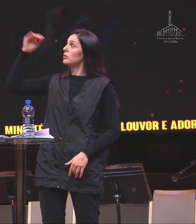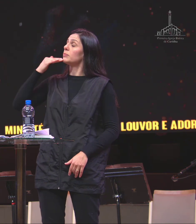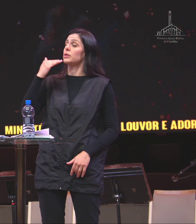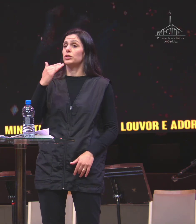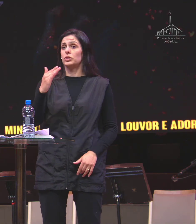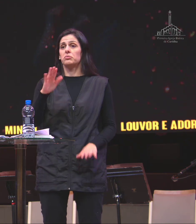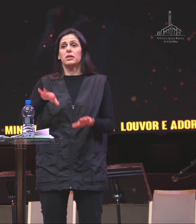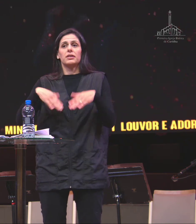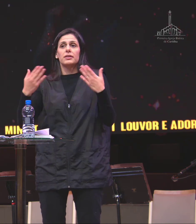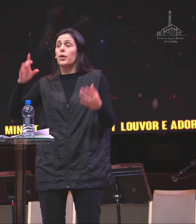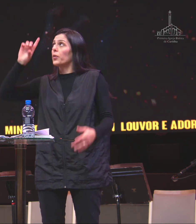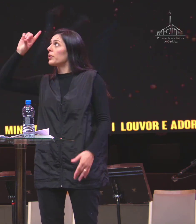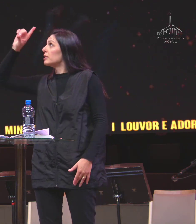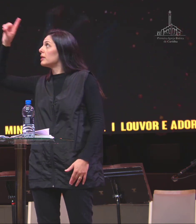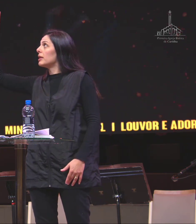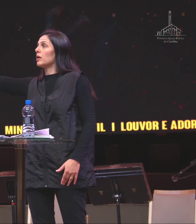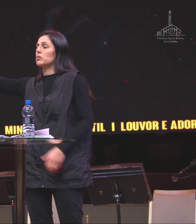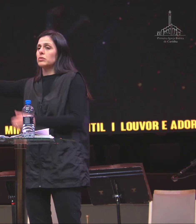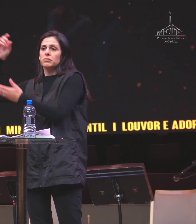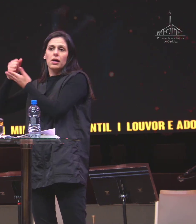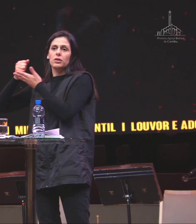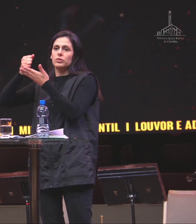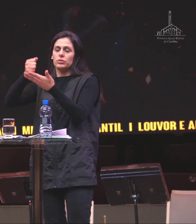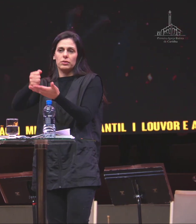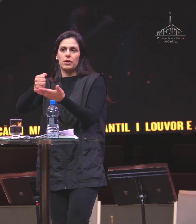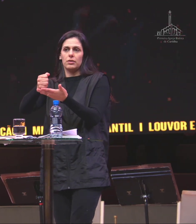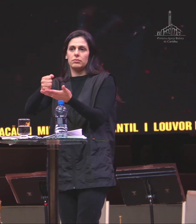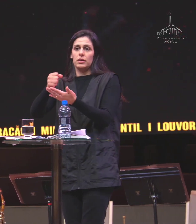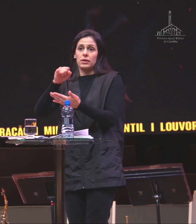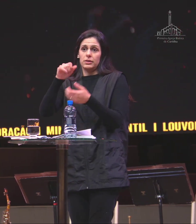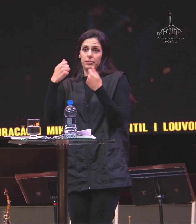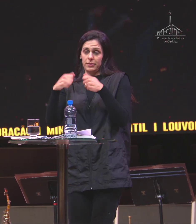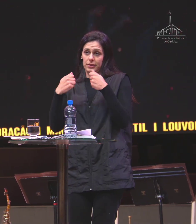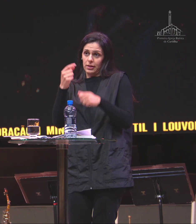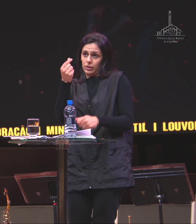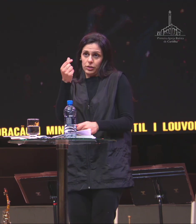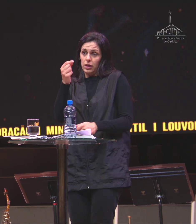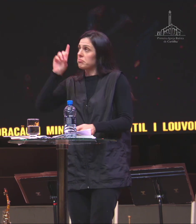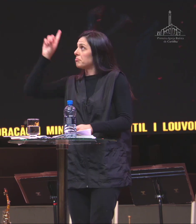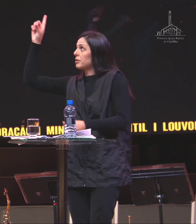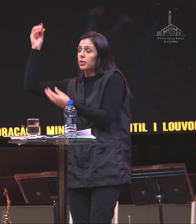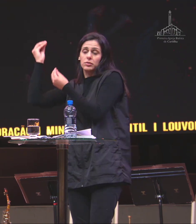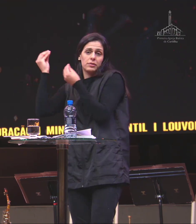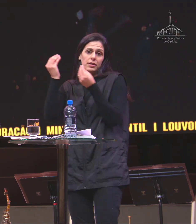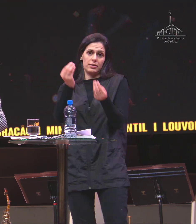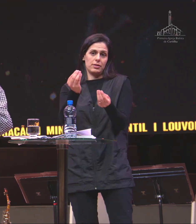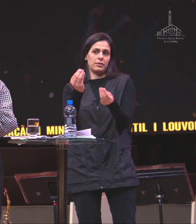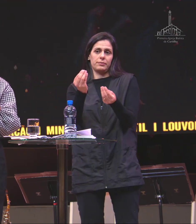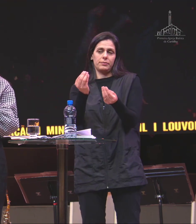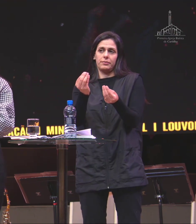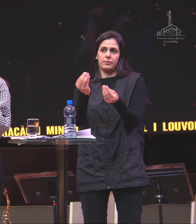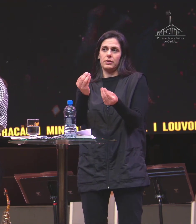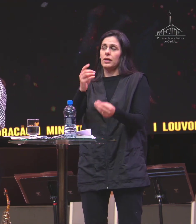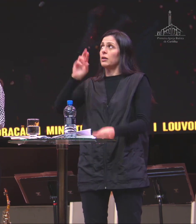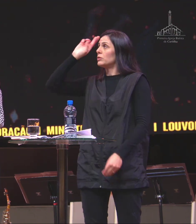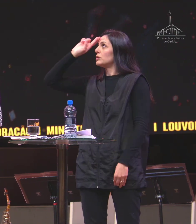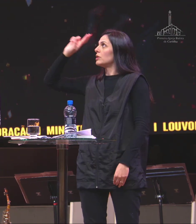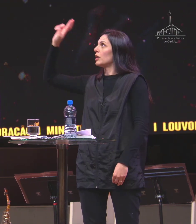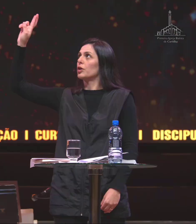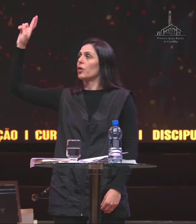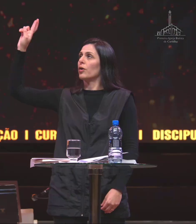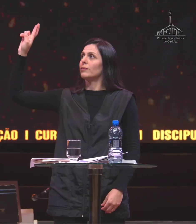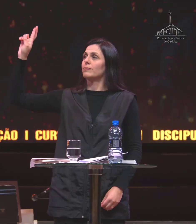de servir a Deus, falando, Deus, manda outro. Olha quantas pessoas tem aqui, manda outro. Em nome de Jesus, próxima